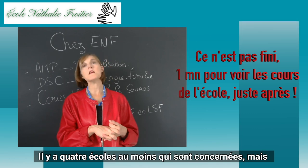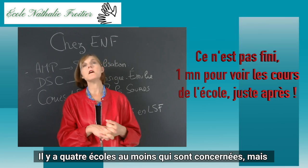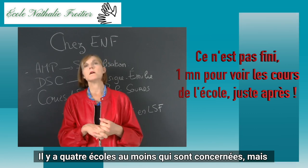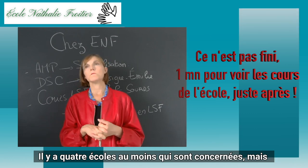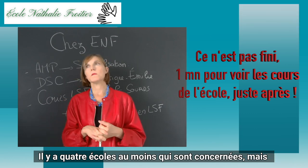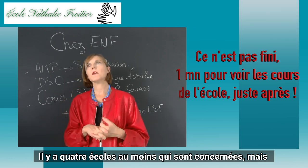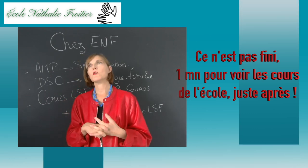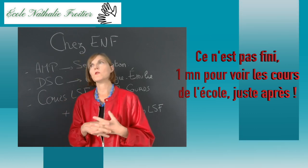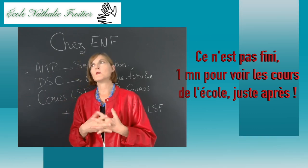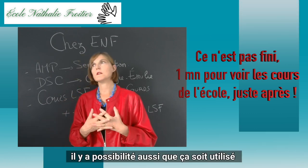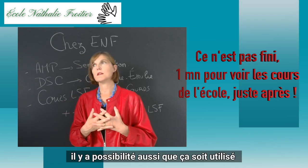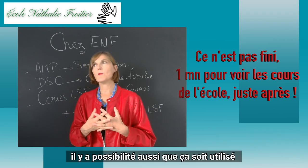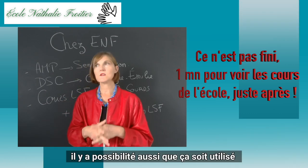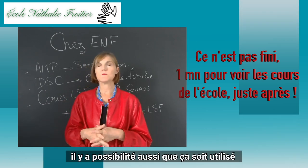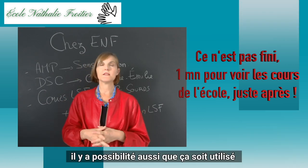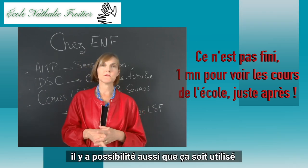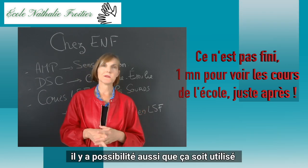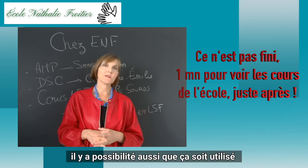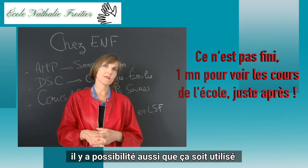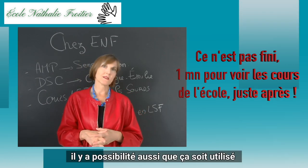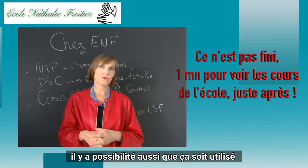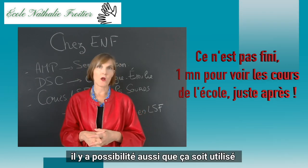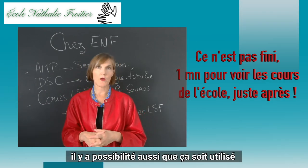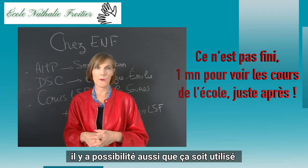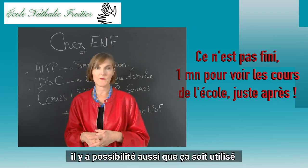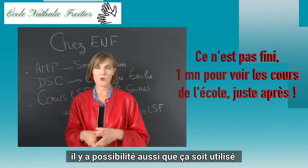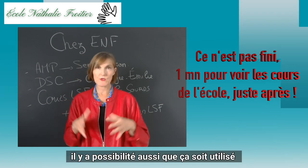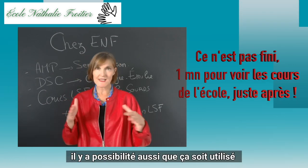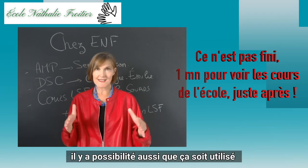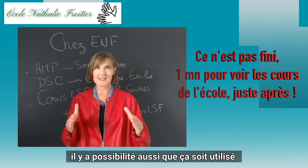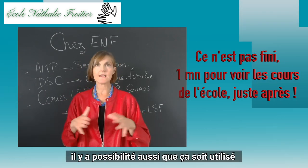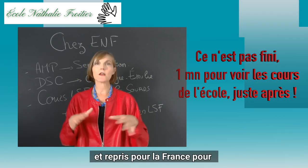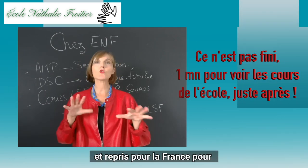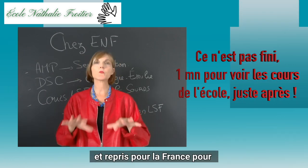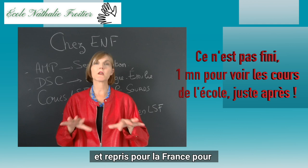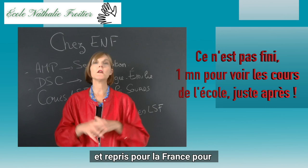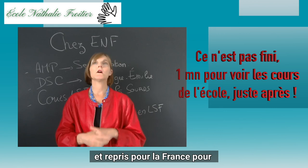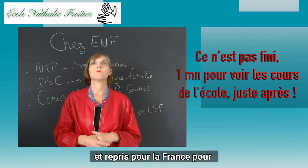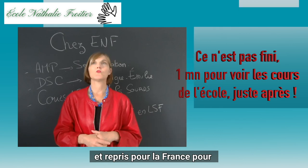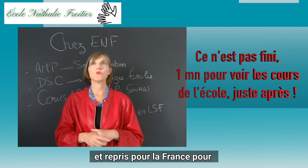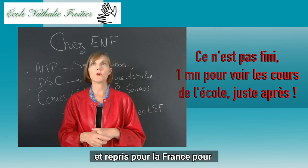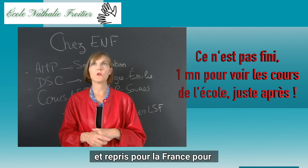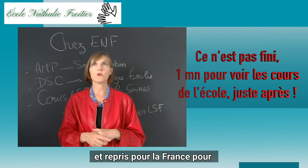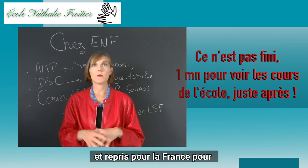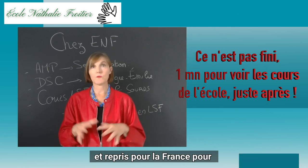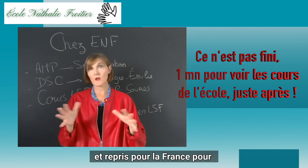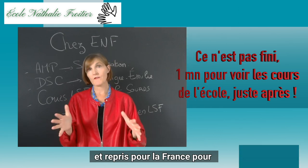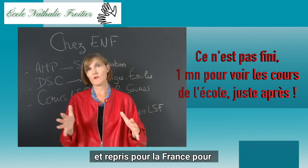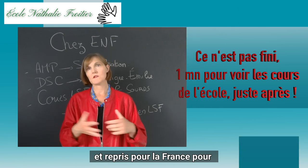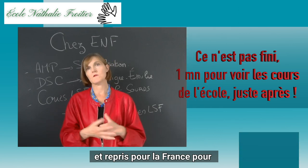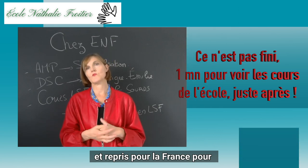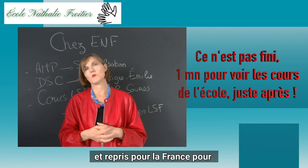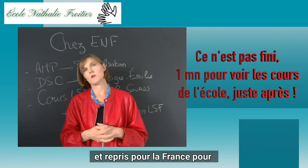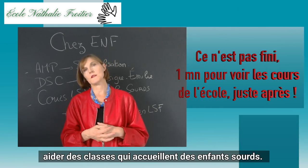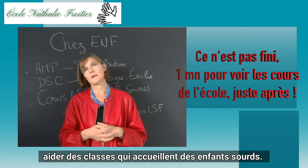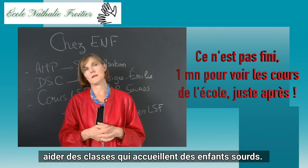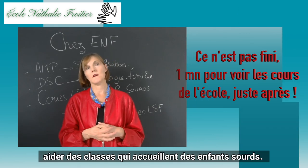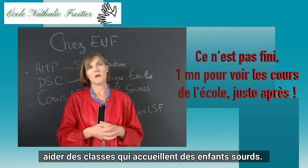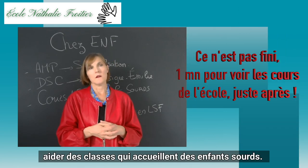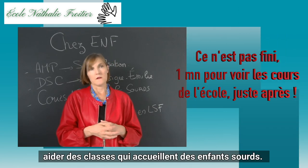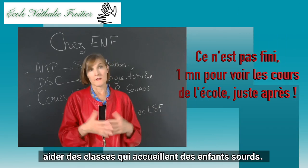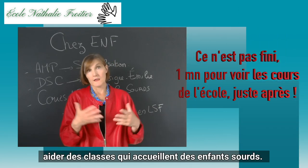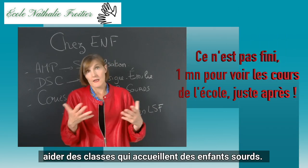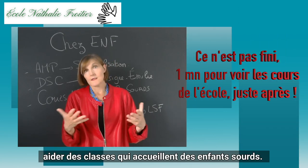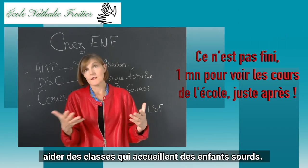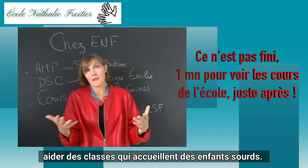concernées mais il y a possibilité aussi que ça soit utilisé et repris pour la France pour des